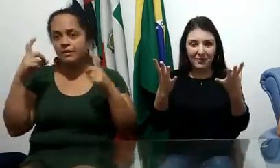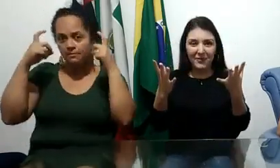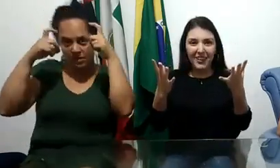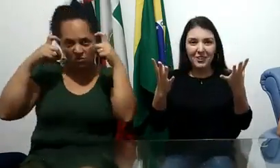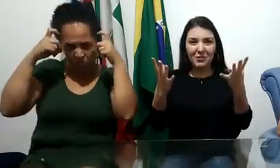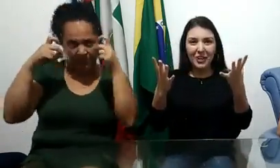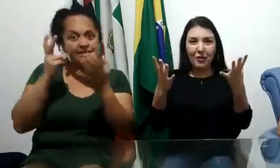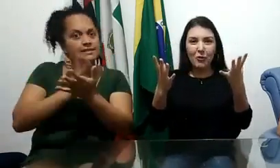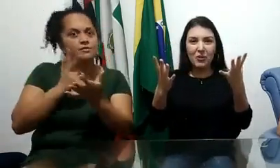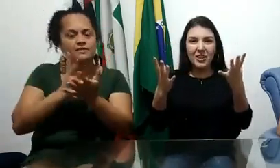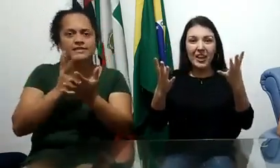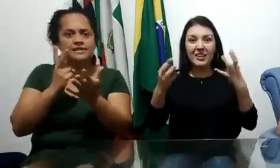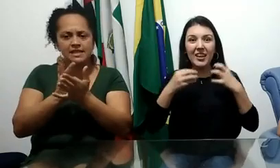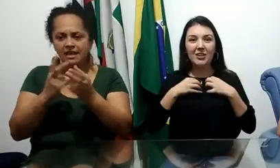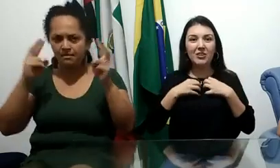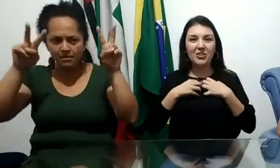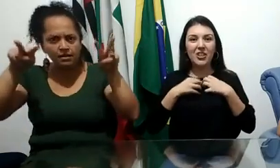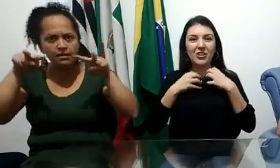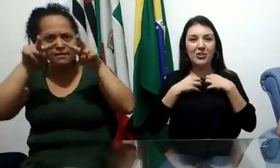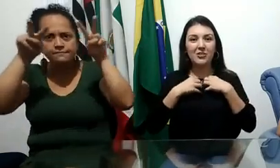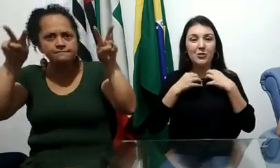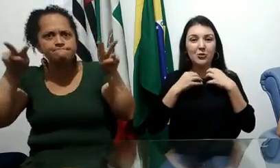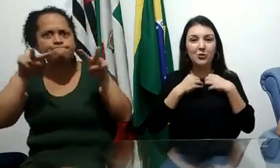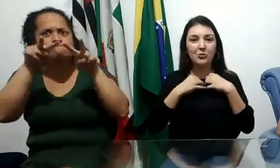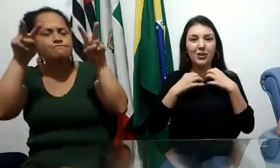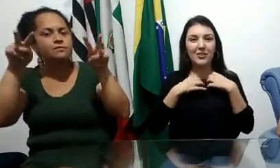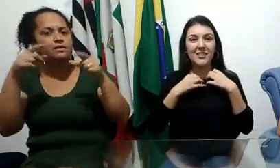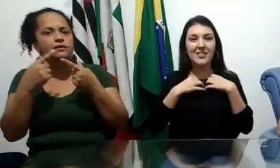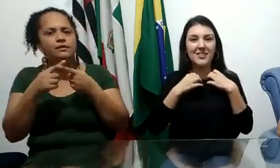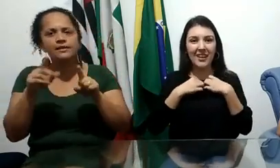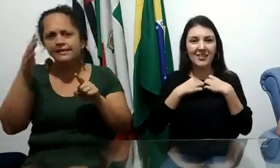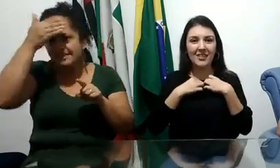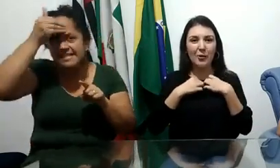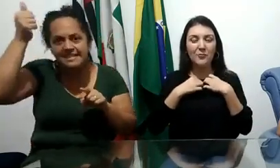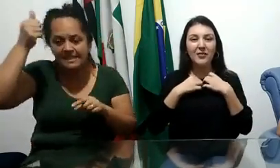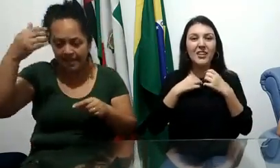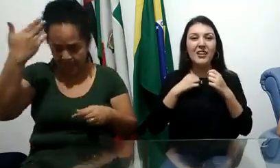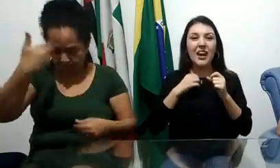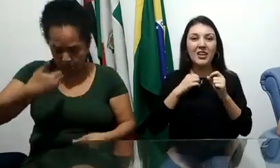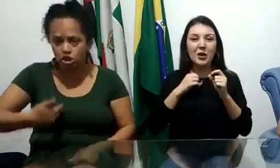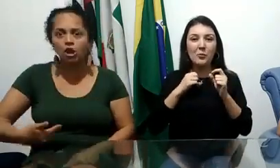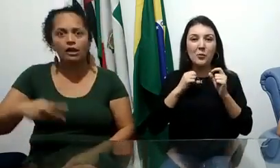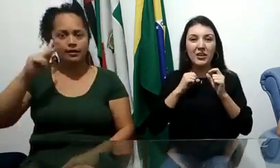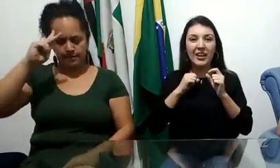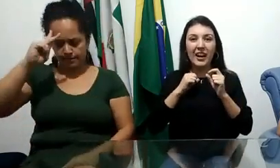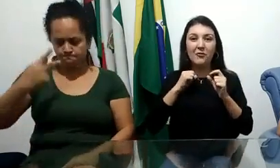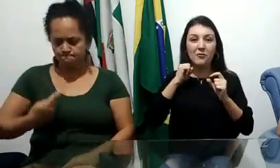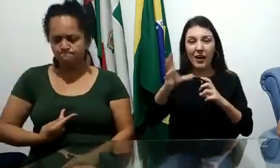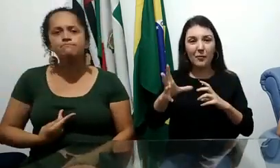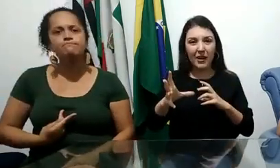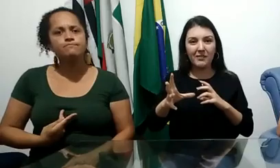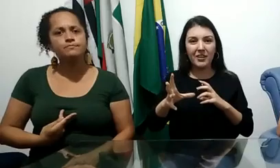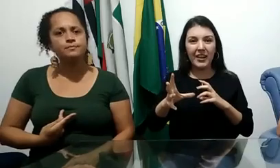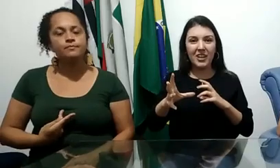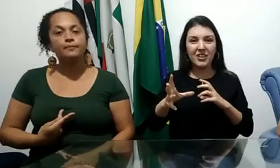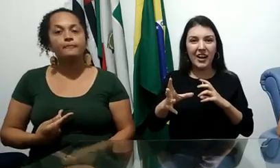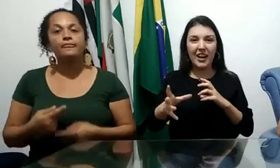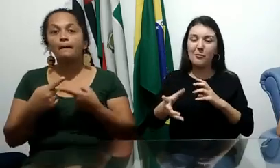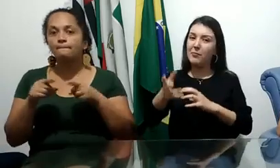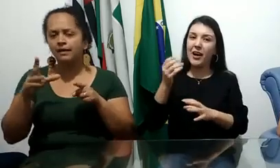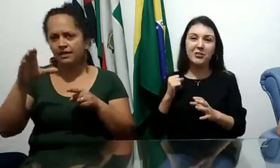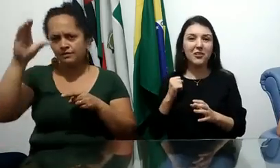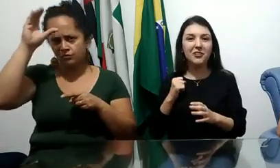aparência do que com o que está dentro da gente, a nossa estrutura, a nossa essência. E aí Mordecai fala para ela a verdade